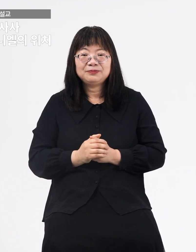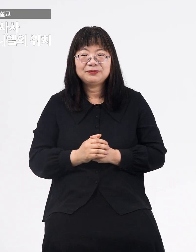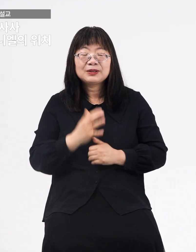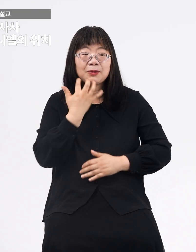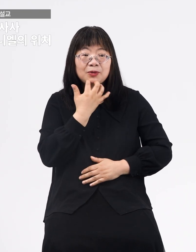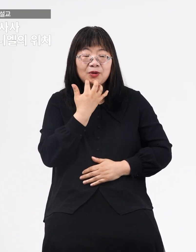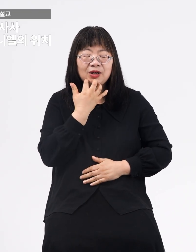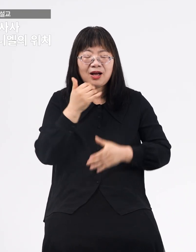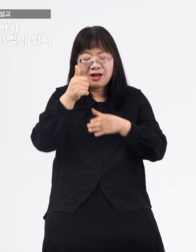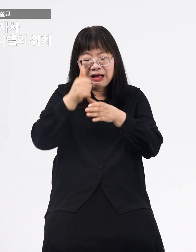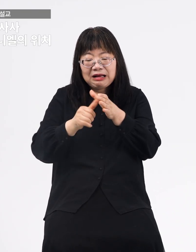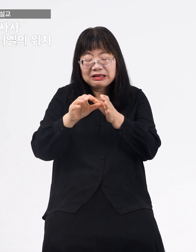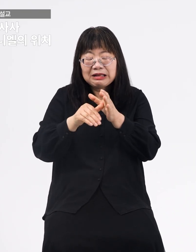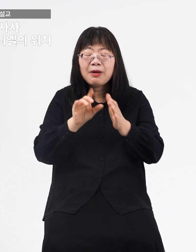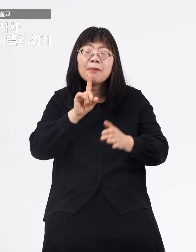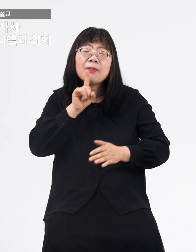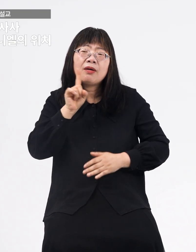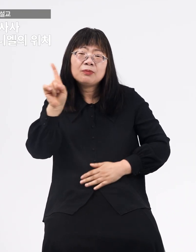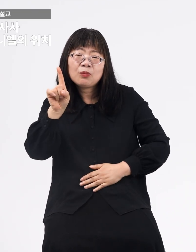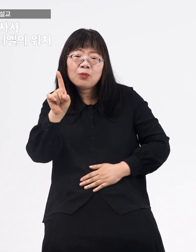아세요? 베드로가?